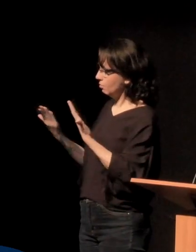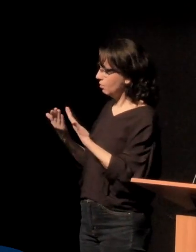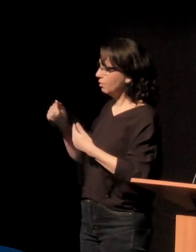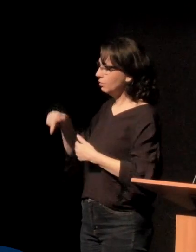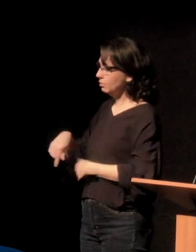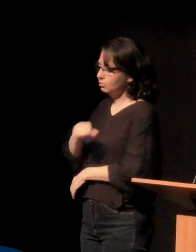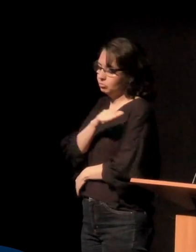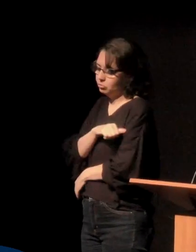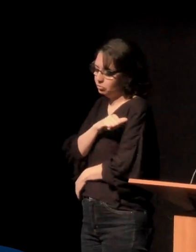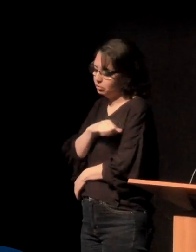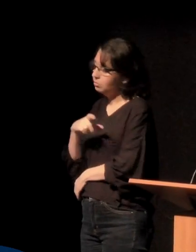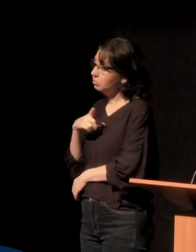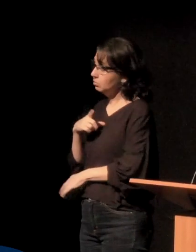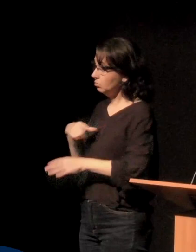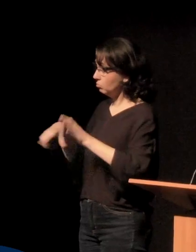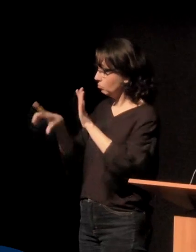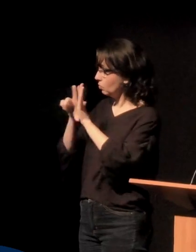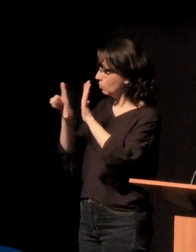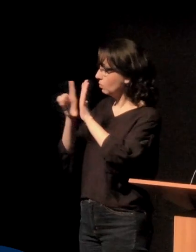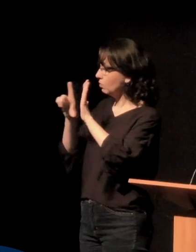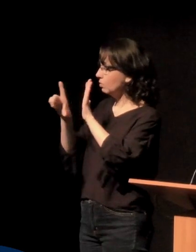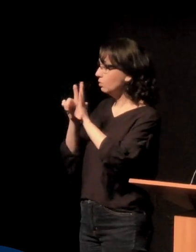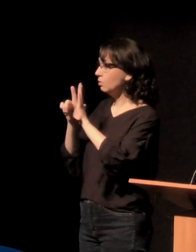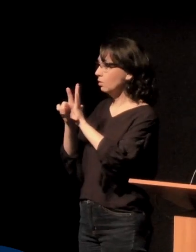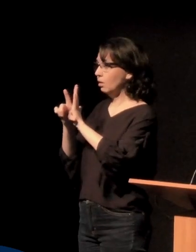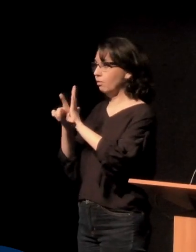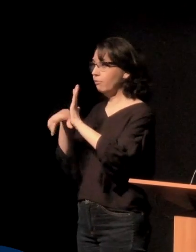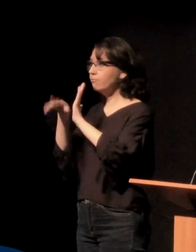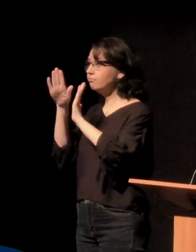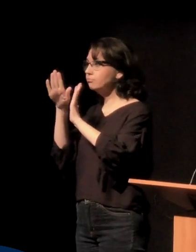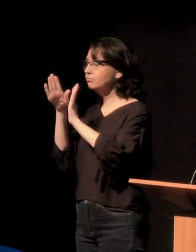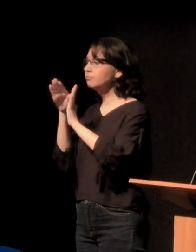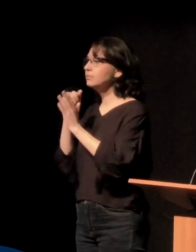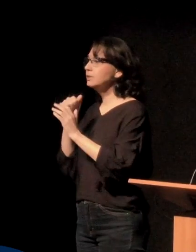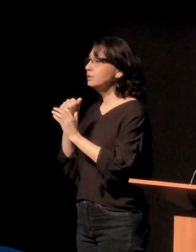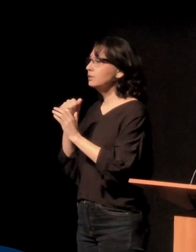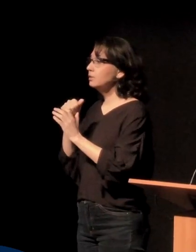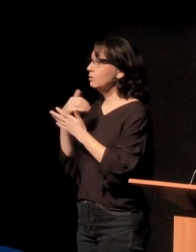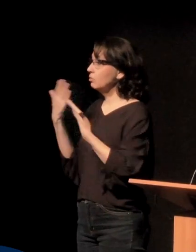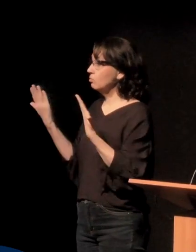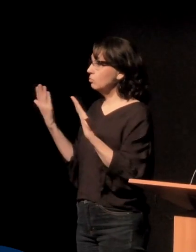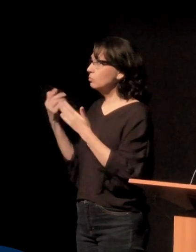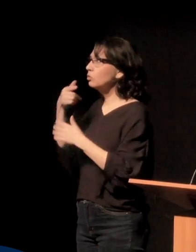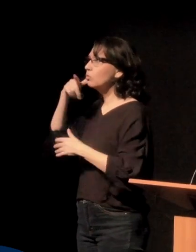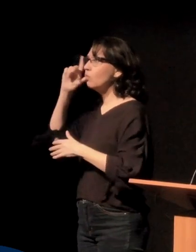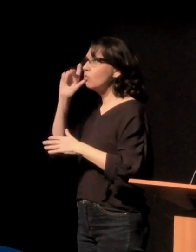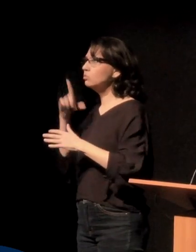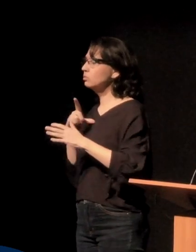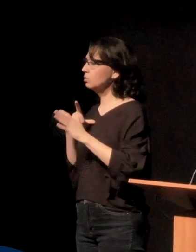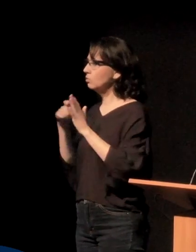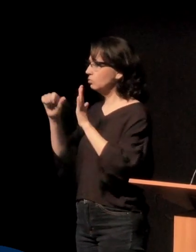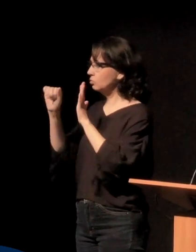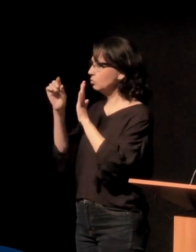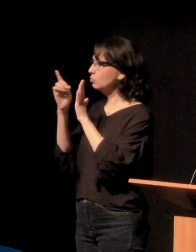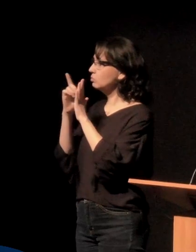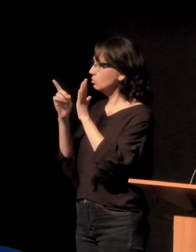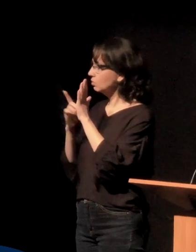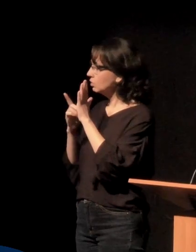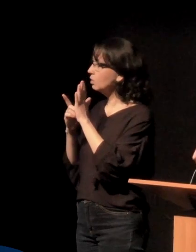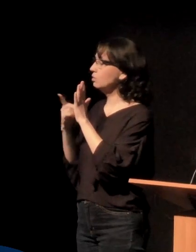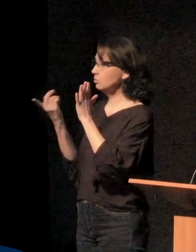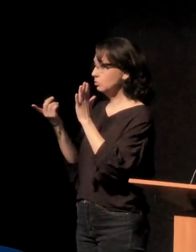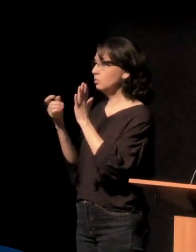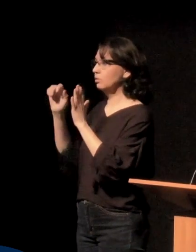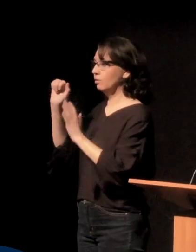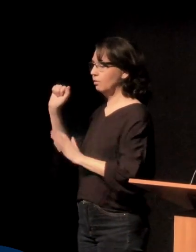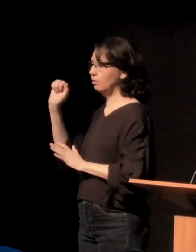fomentada mais ainda porque essa lei que foi decretada ontem traz a obrigação também da realização da nas unidades escolares